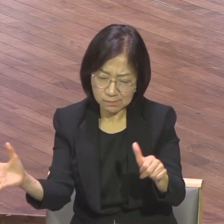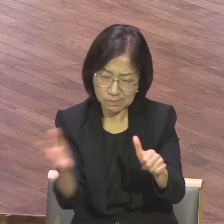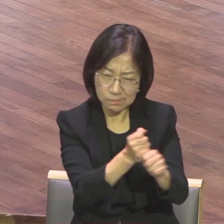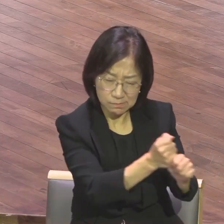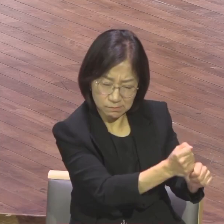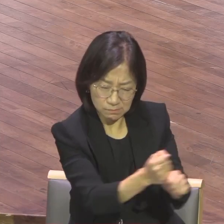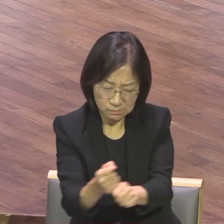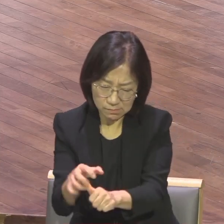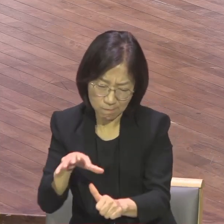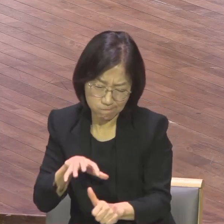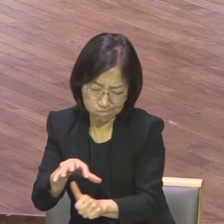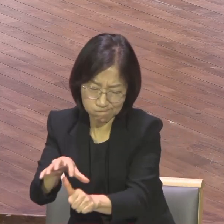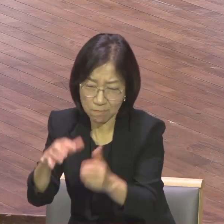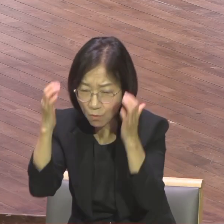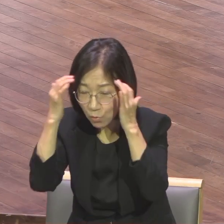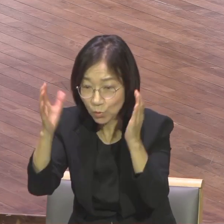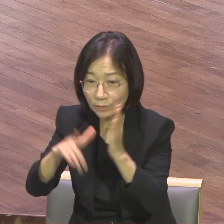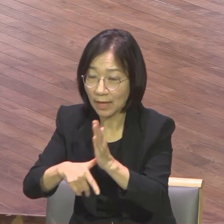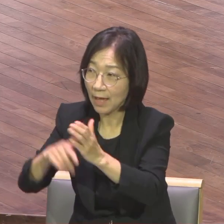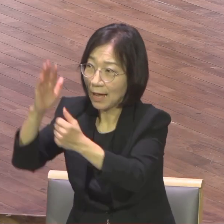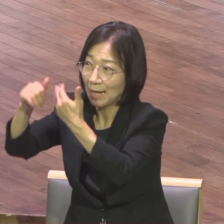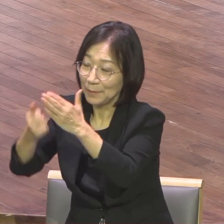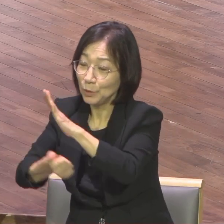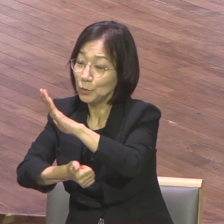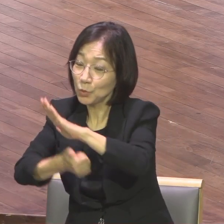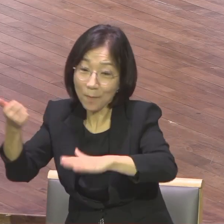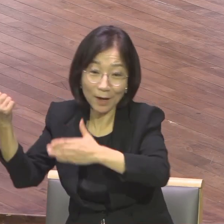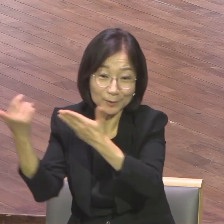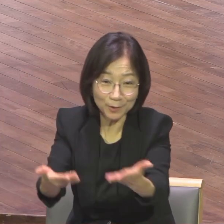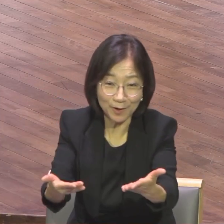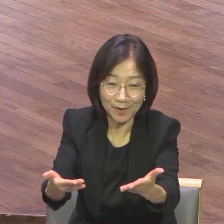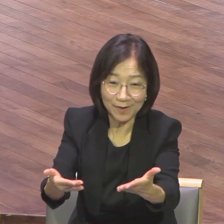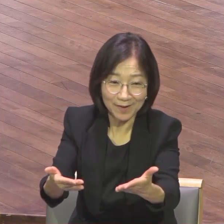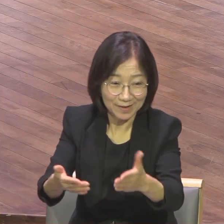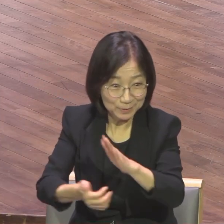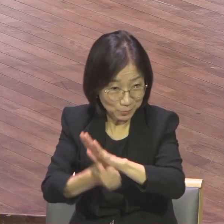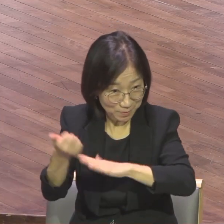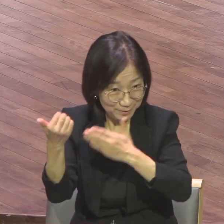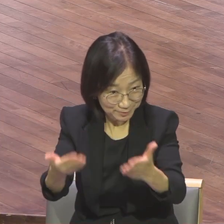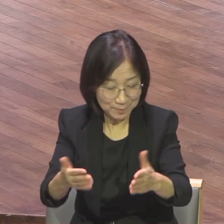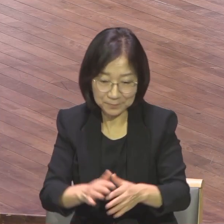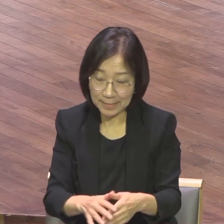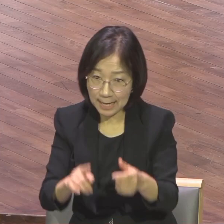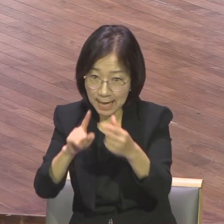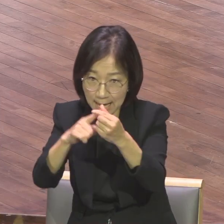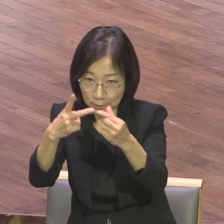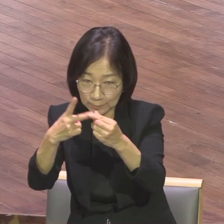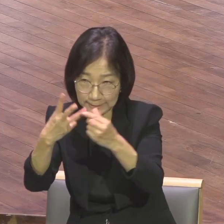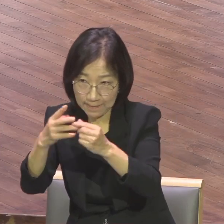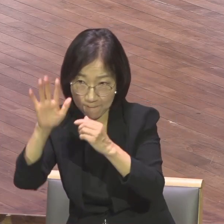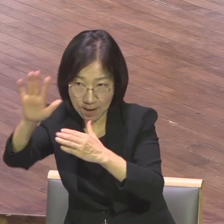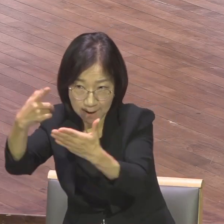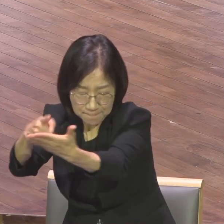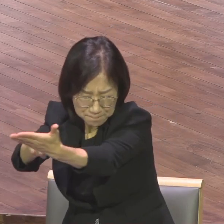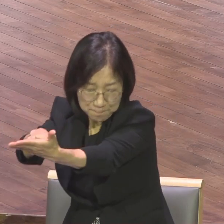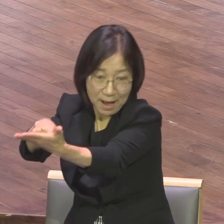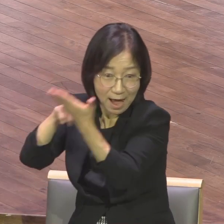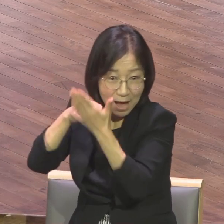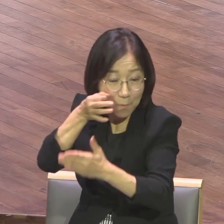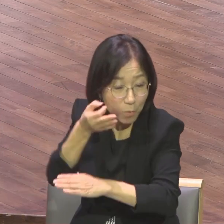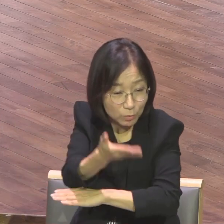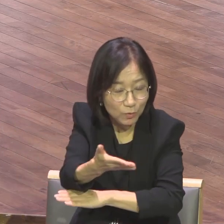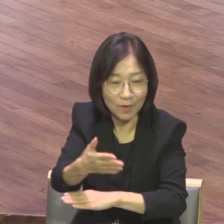포로 중에 선지자로 부름을 받았어요. 그래서 하나님께서 세 가지 환상을 통해서 회복의 소망을 주셨기 때문입니다.